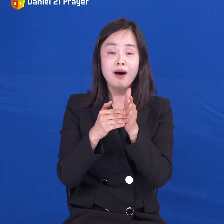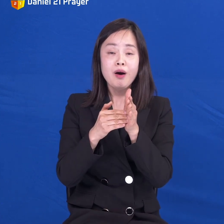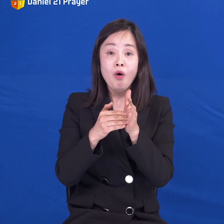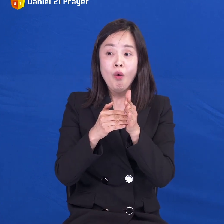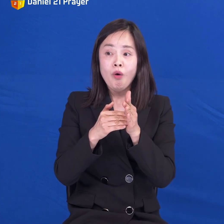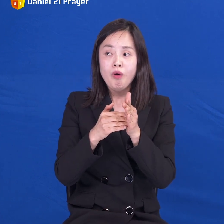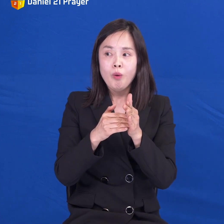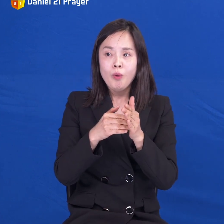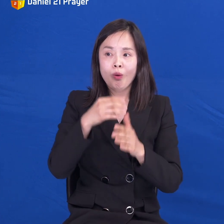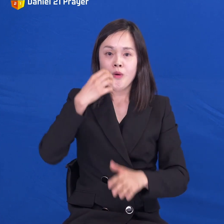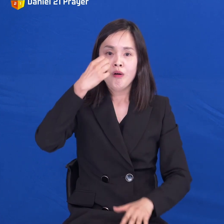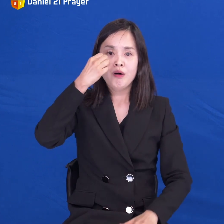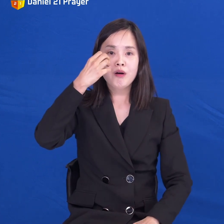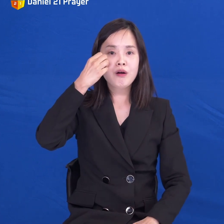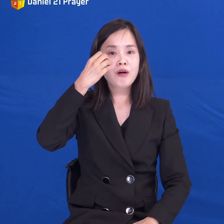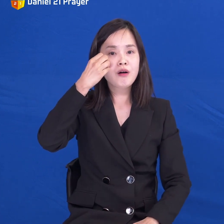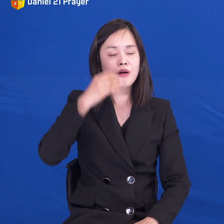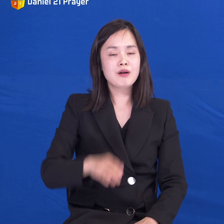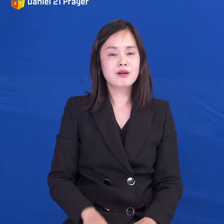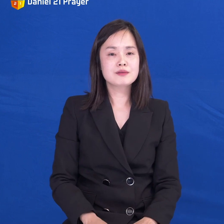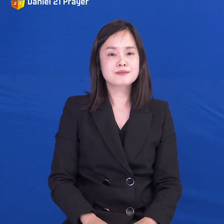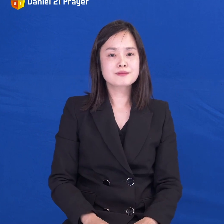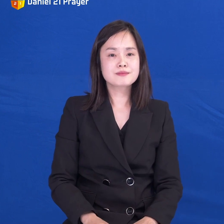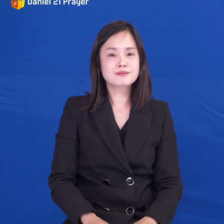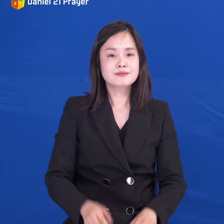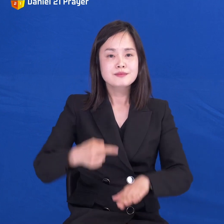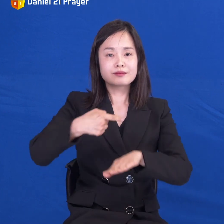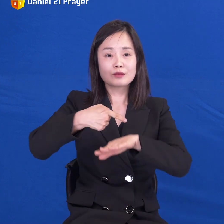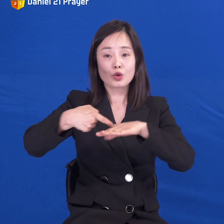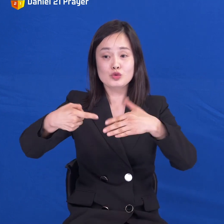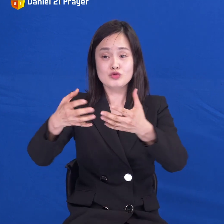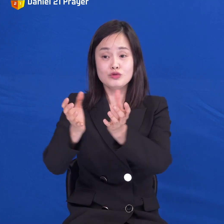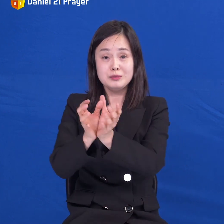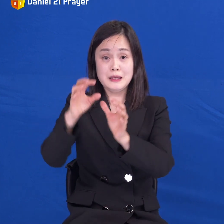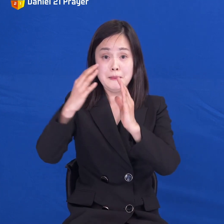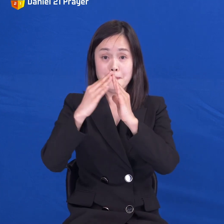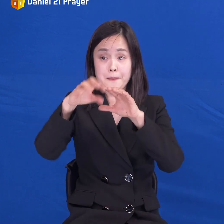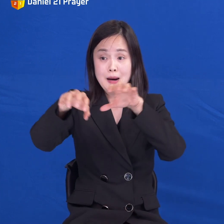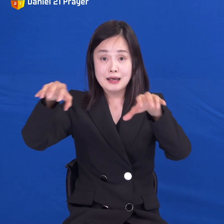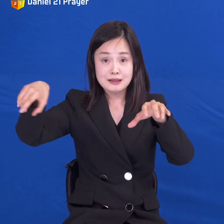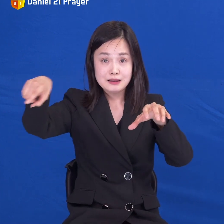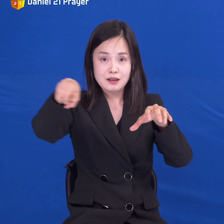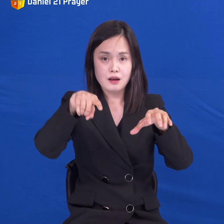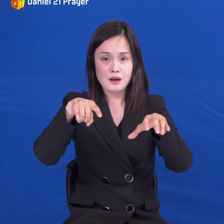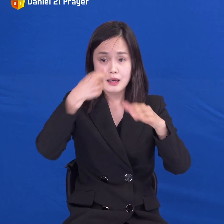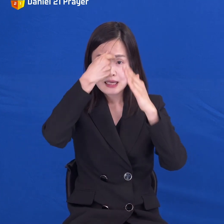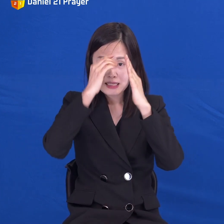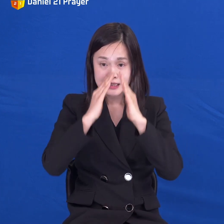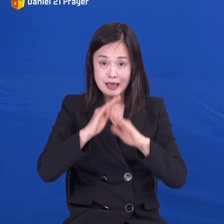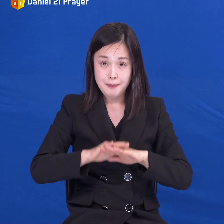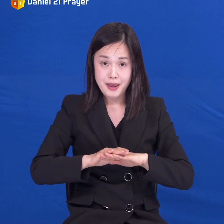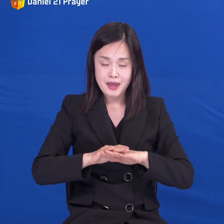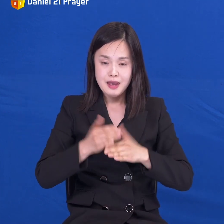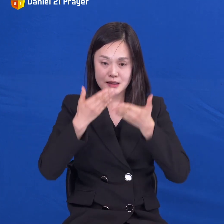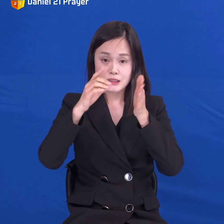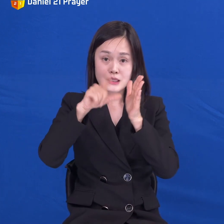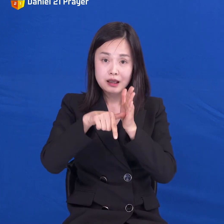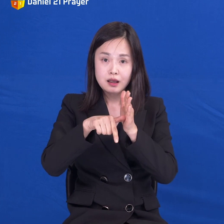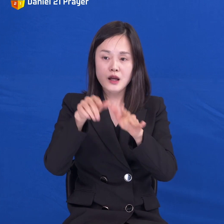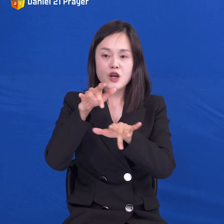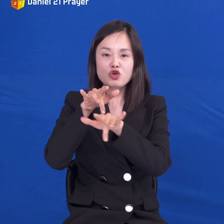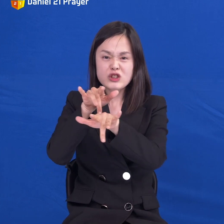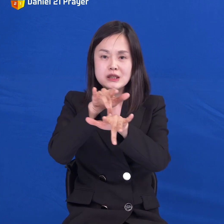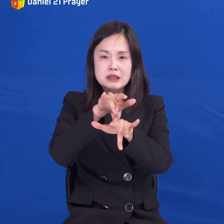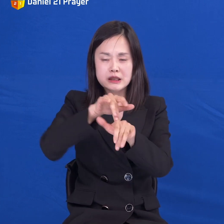원주민 마을은 여러분 지금도 그렇습니다. 지금도 예배 시간에 귀신이 들어옵니다. 그 지역을 지배하는